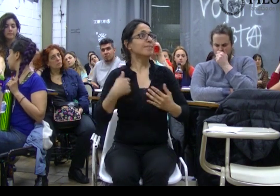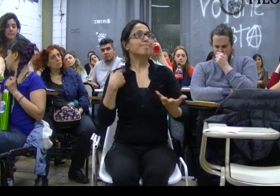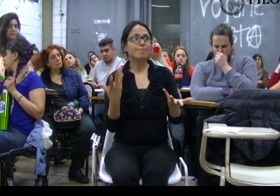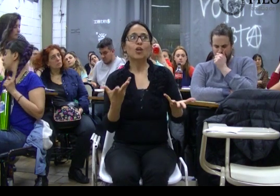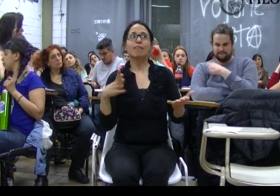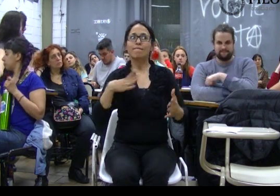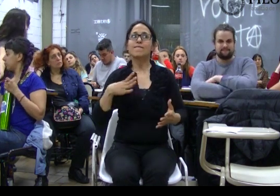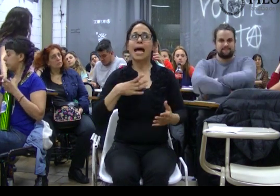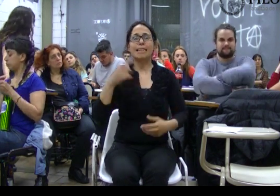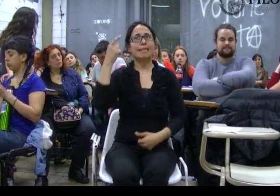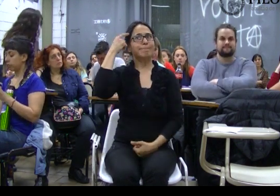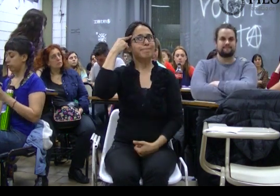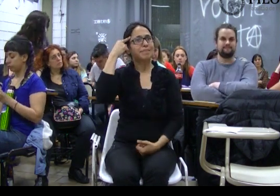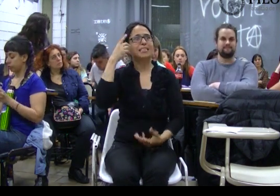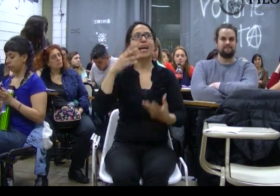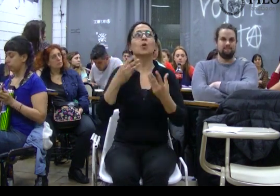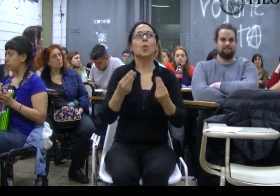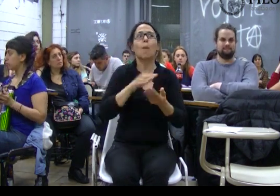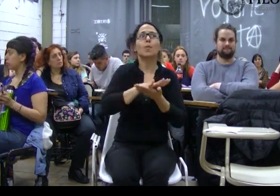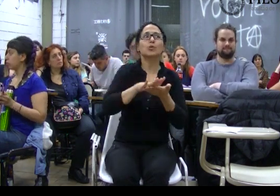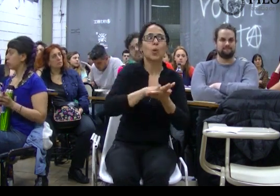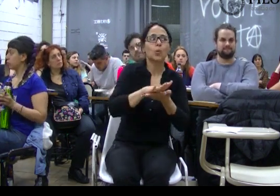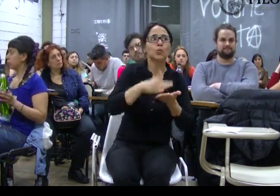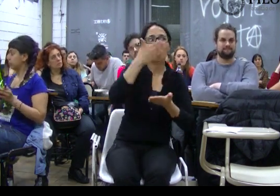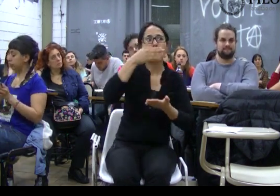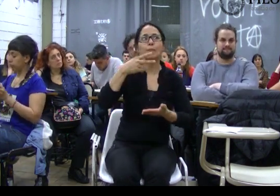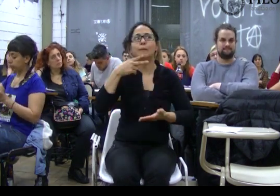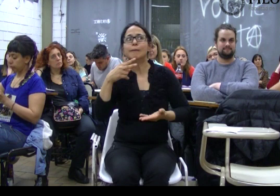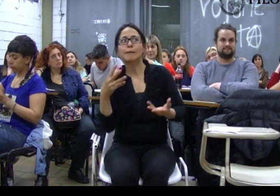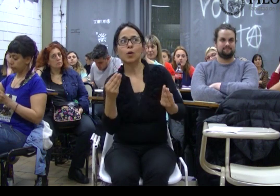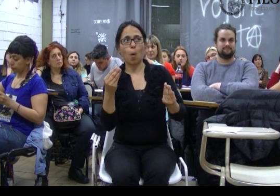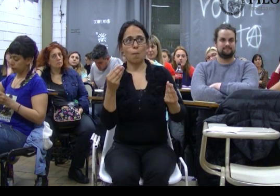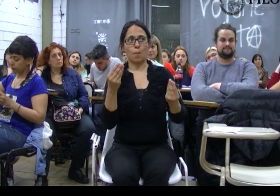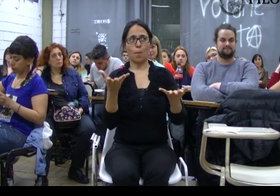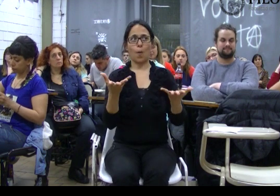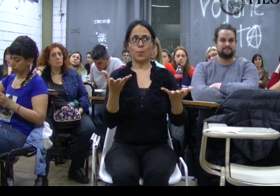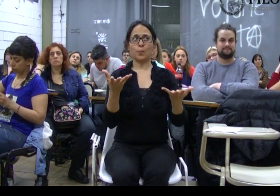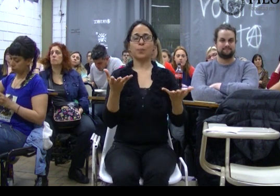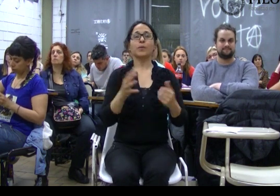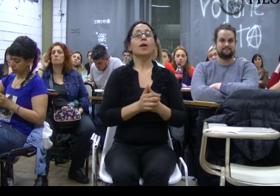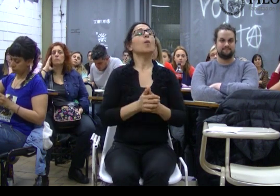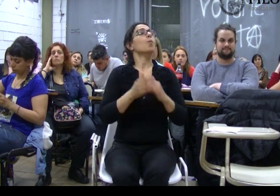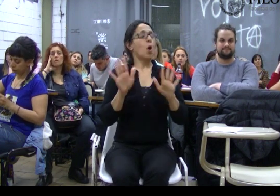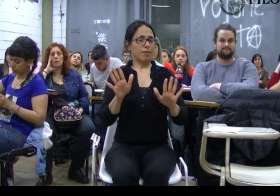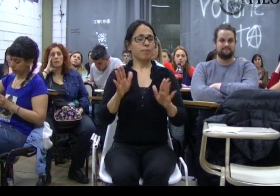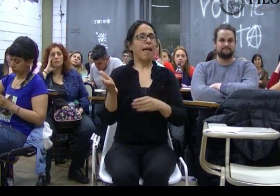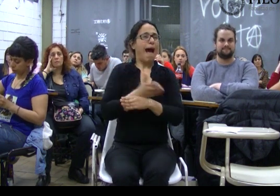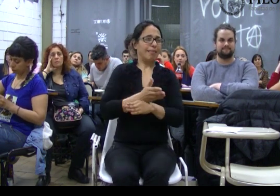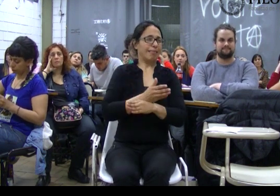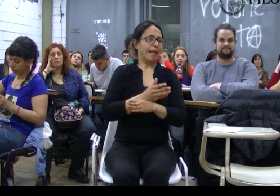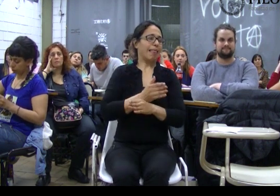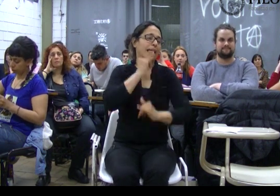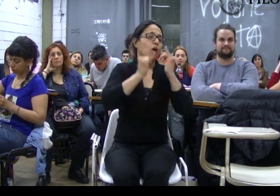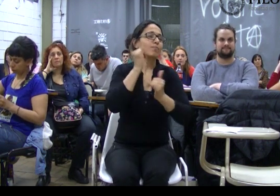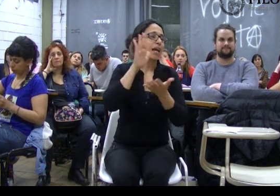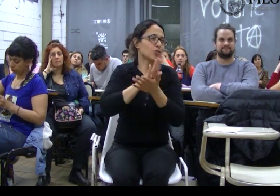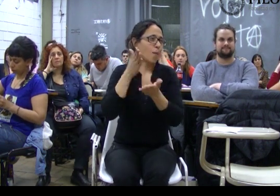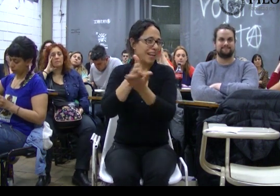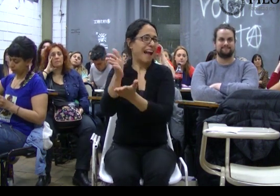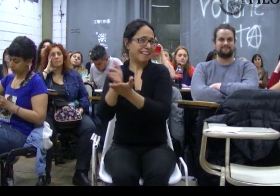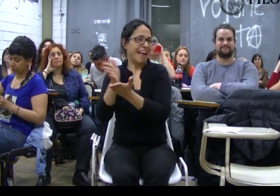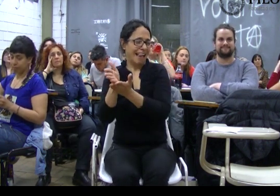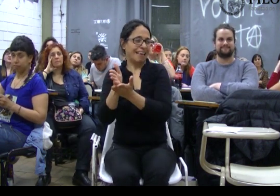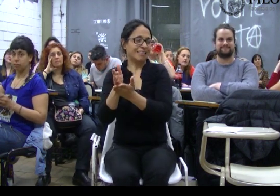para resolver y para pensar. Antes de hablar sobre qué es lo que hacemos en canales, y ya que tengo 2 minutos,